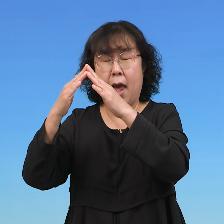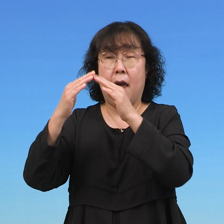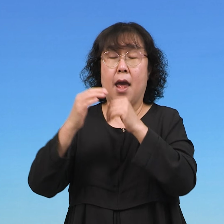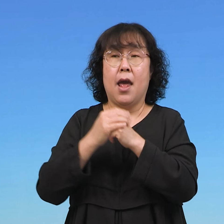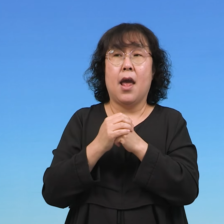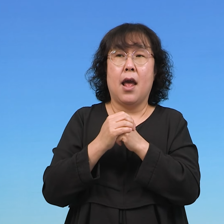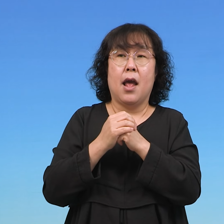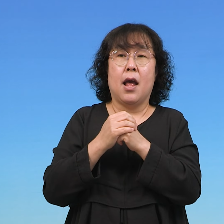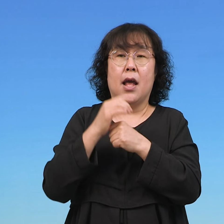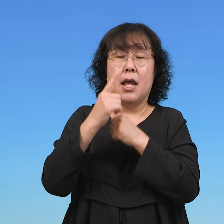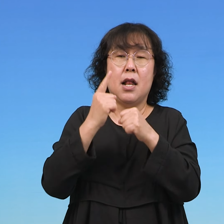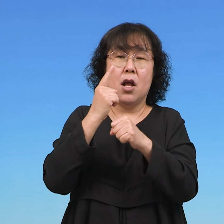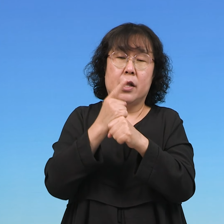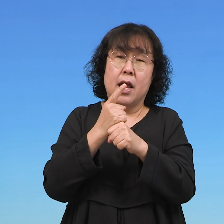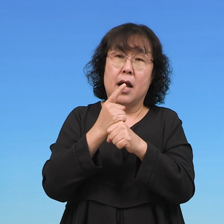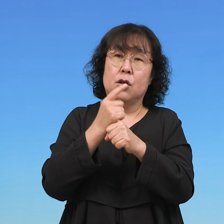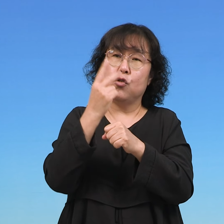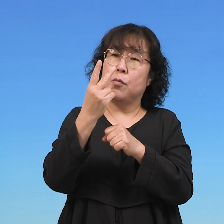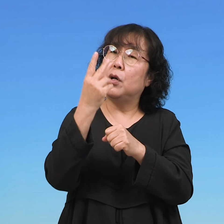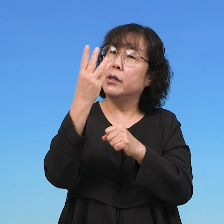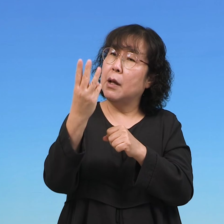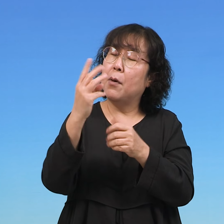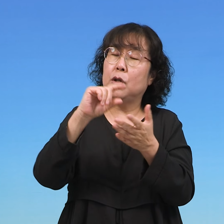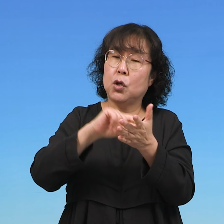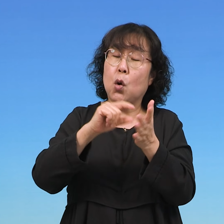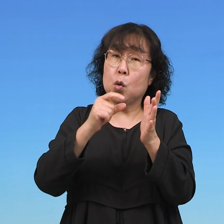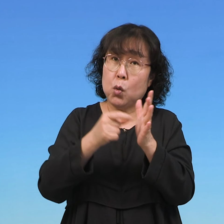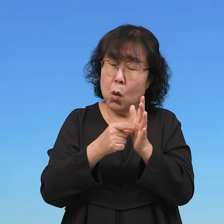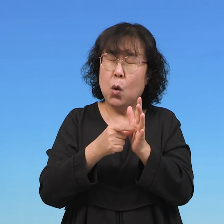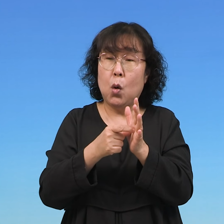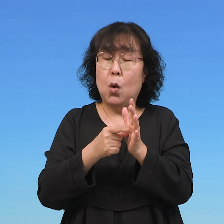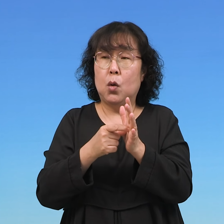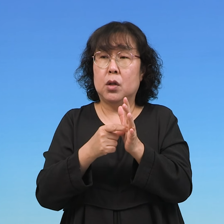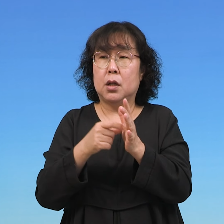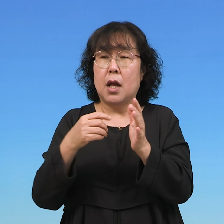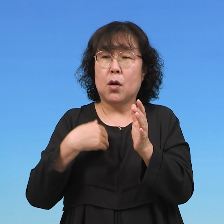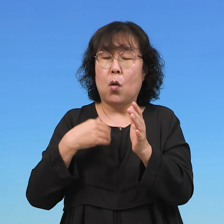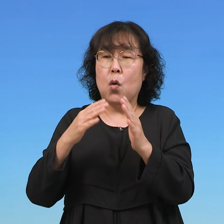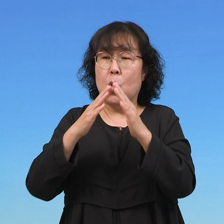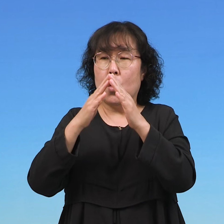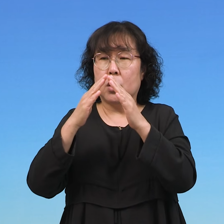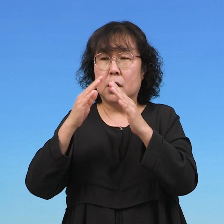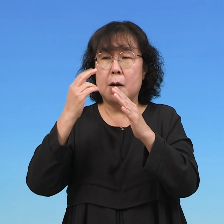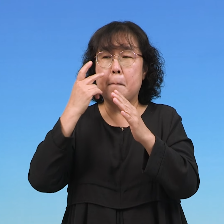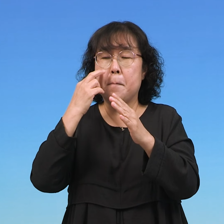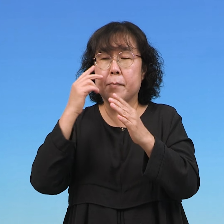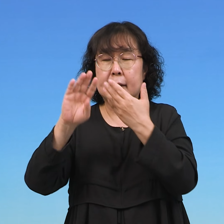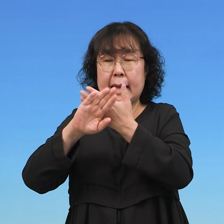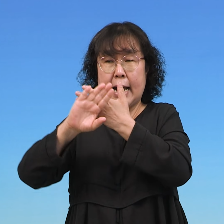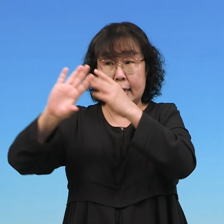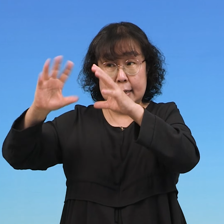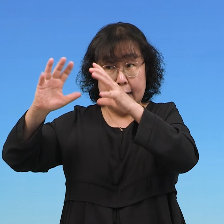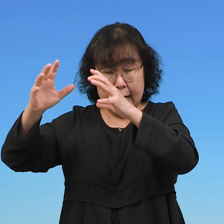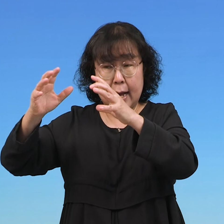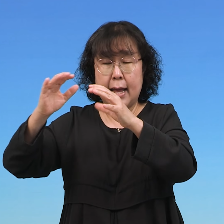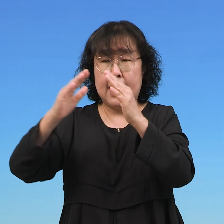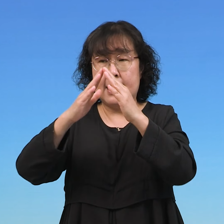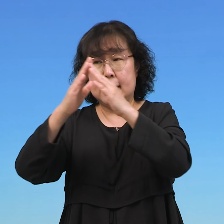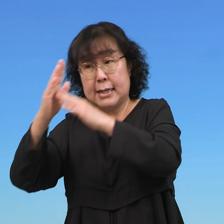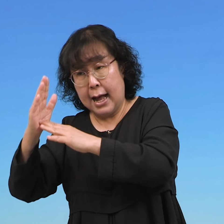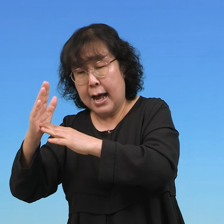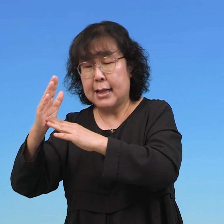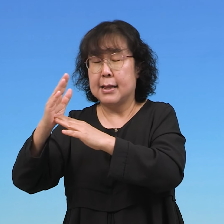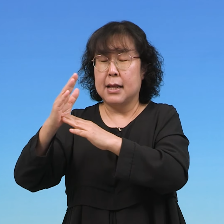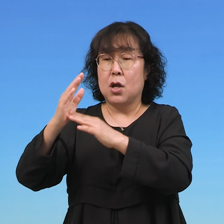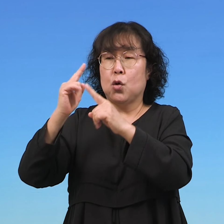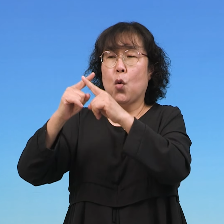1년에 코로나 이전에는 한 두세 번 그냥 시차 때문에 많이 힘들어도 꼭 이민교회 가서 말씀 전하는 걸 제